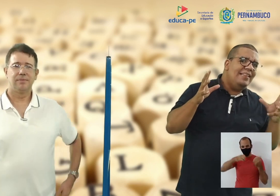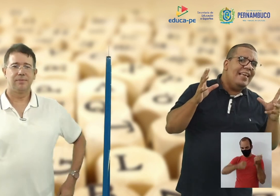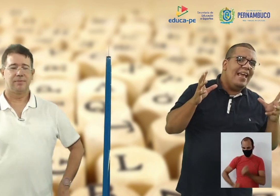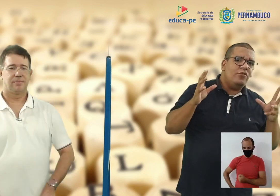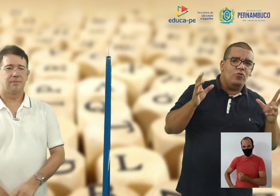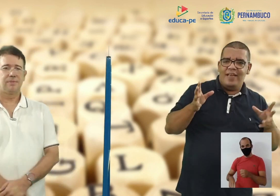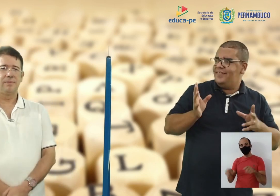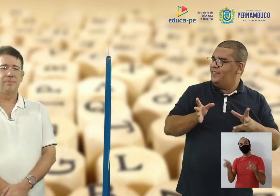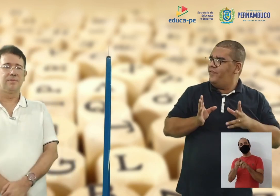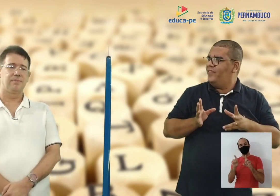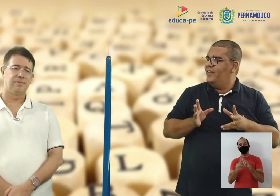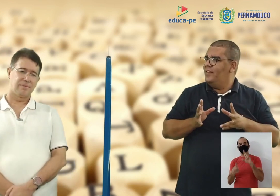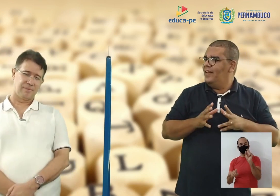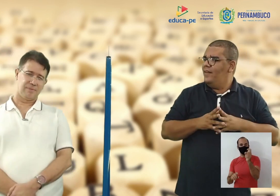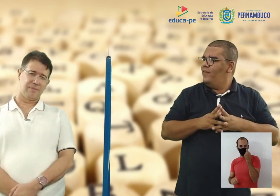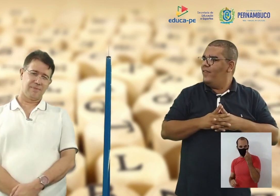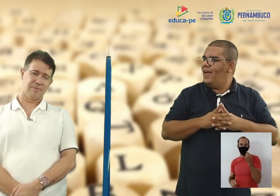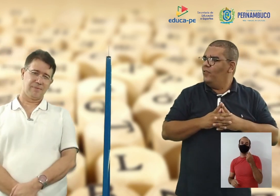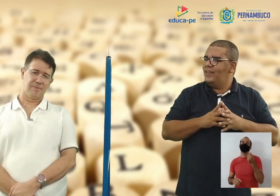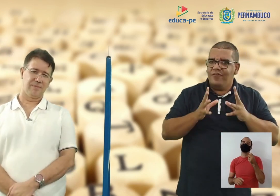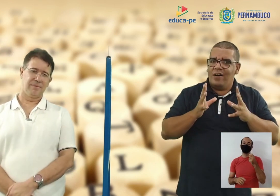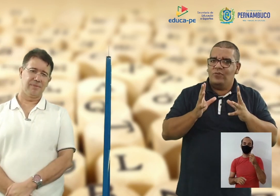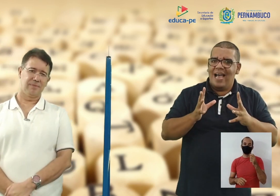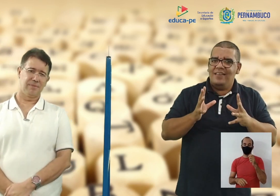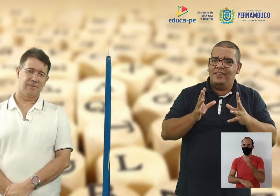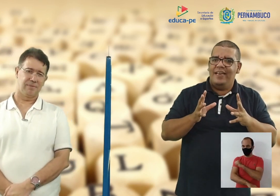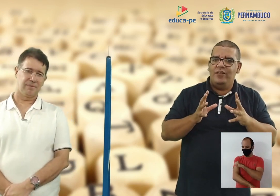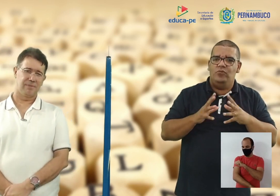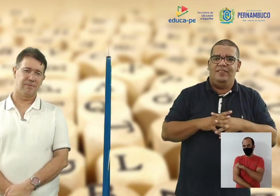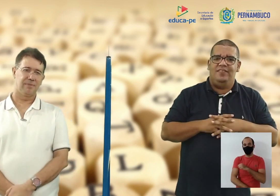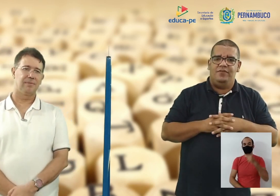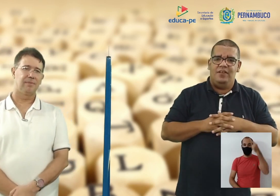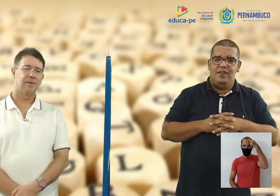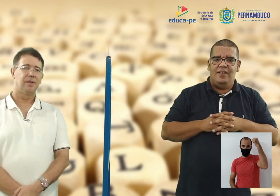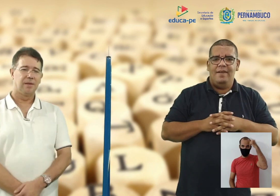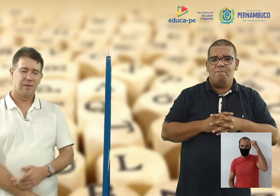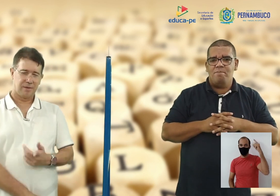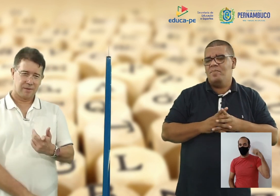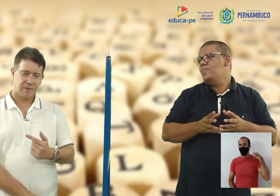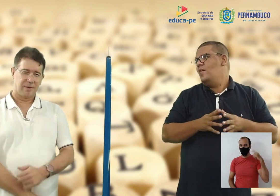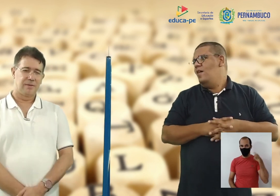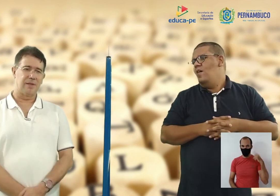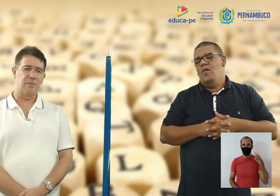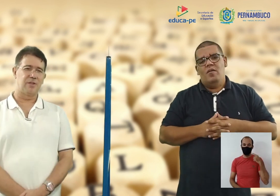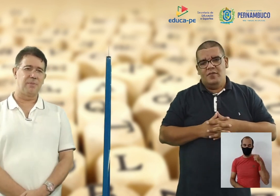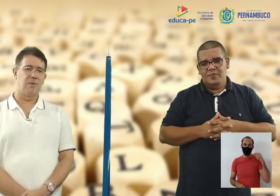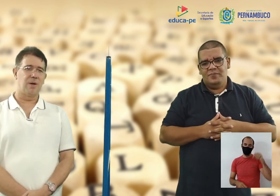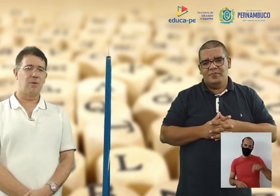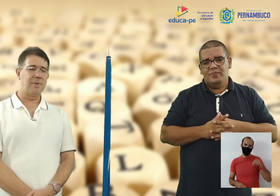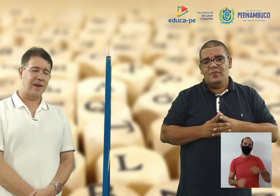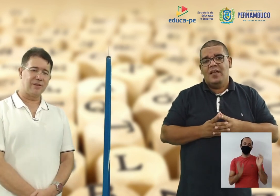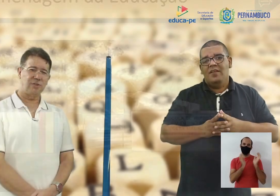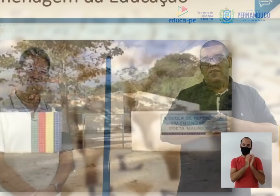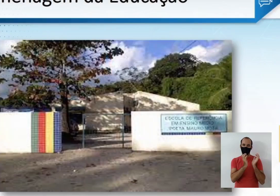Faculdade de Direito do Recife, né? Foi aluno da Faculdade de Direito do Recife, né? Temos também uma homenagem dele aí,